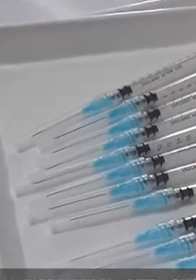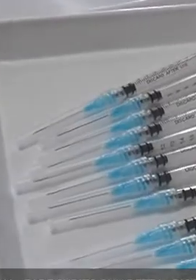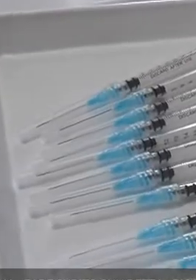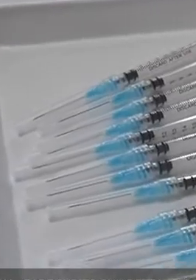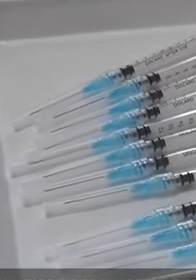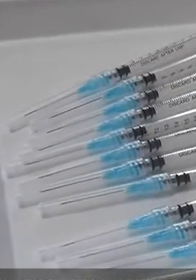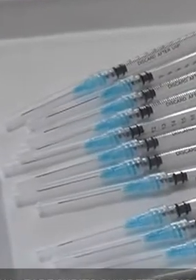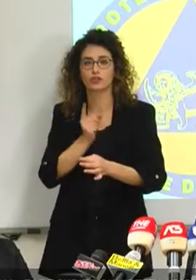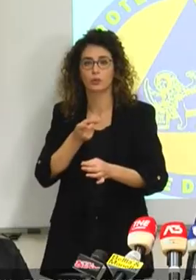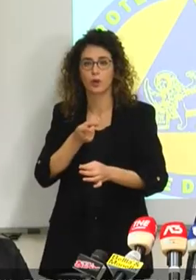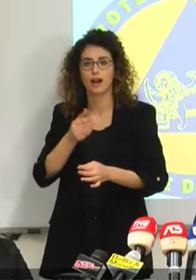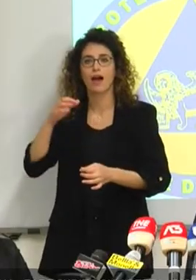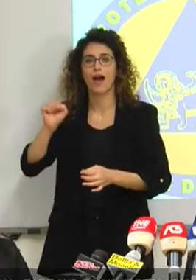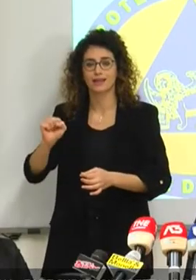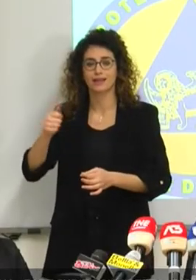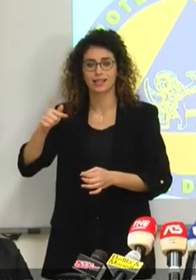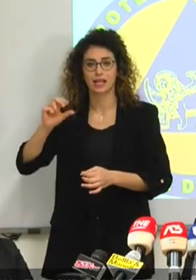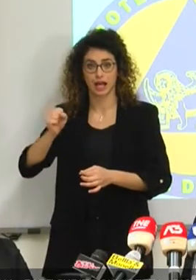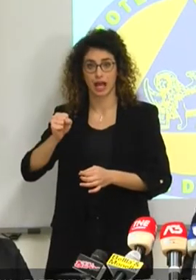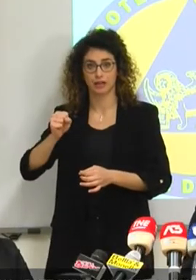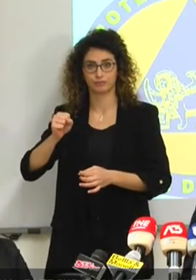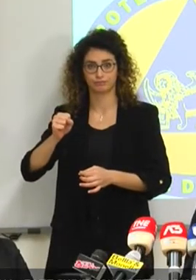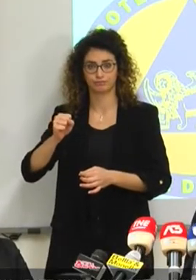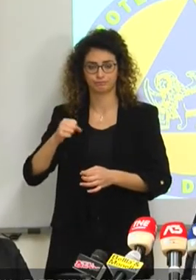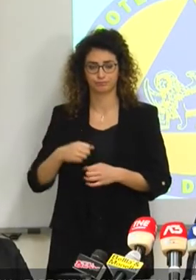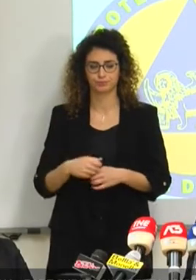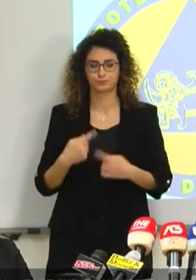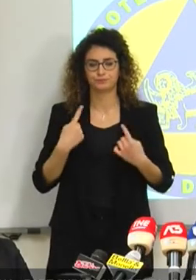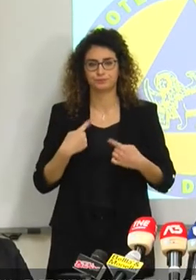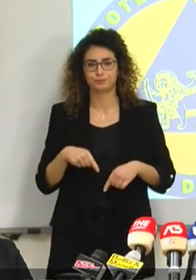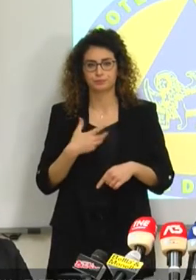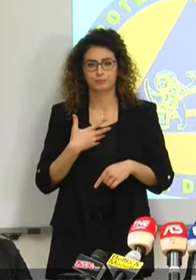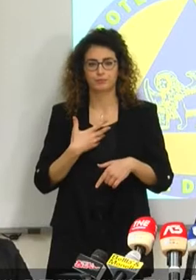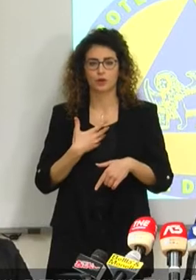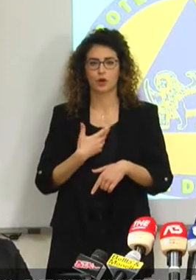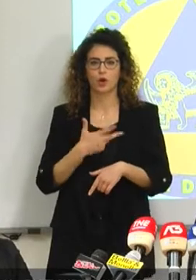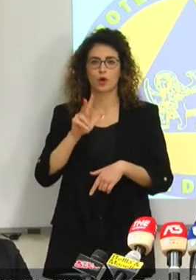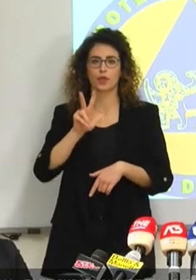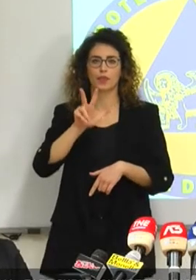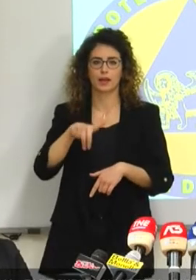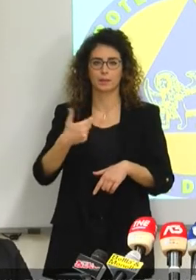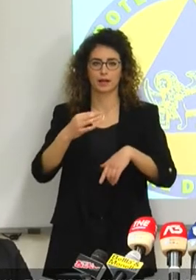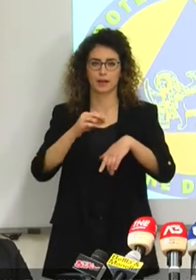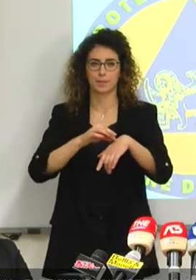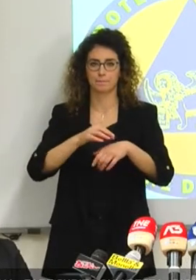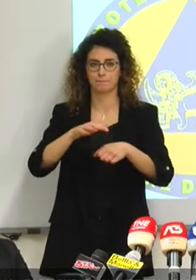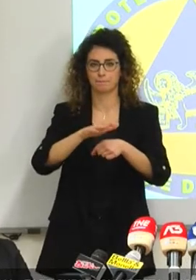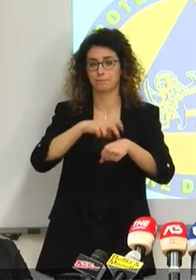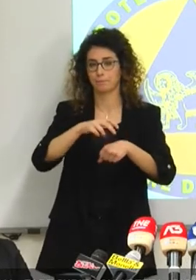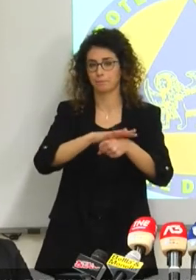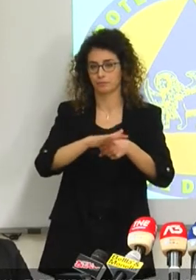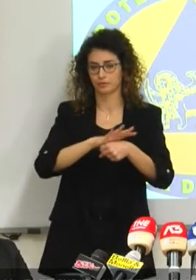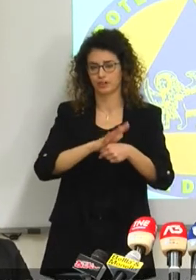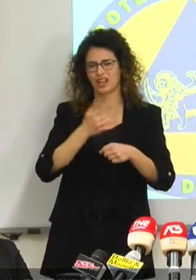base. La piattaforma era l'utilizzo di AstraZeneca e capite che 3.000 medici di base, se facessero anche 10 vaccini